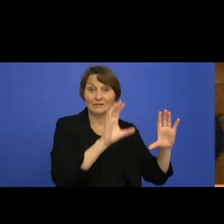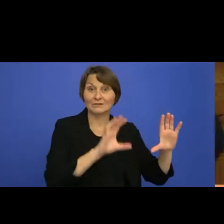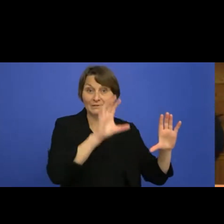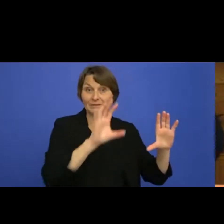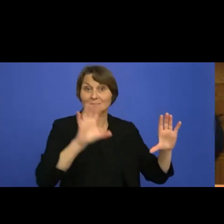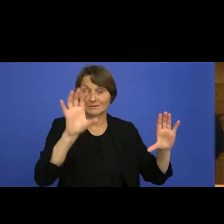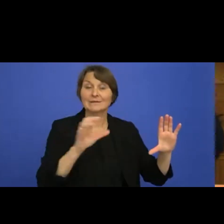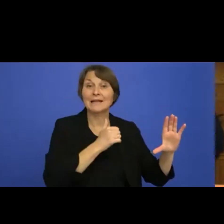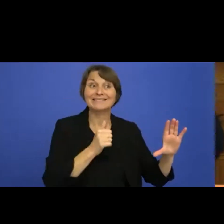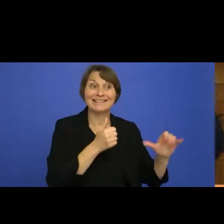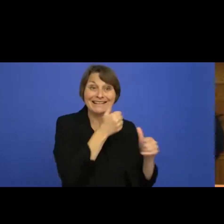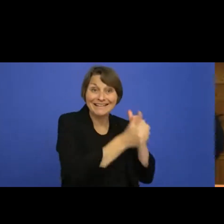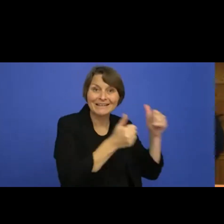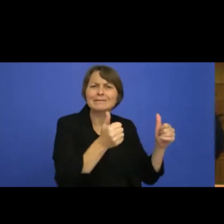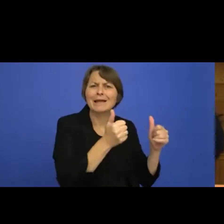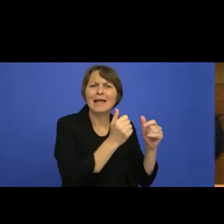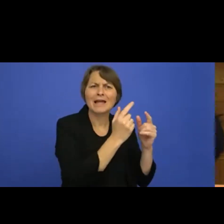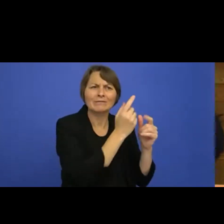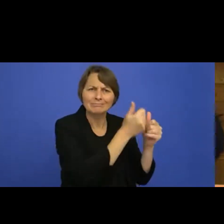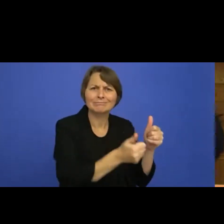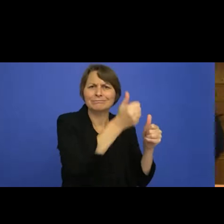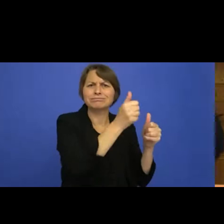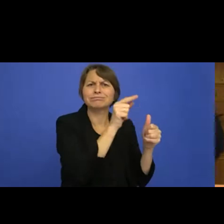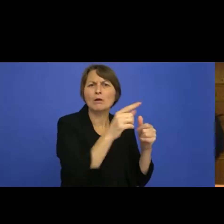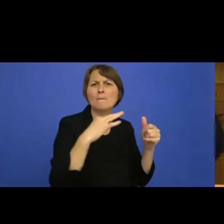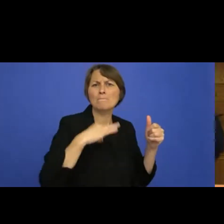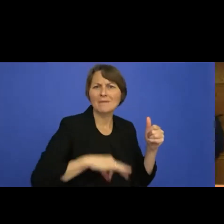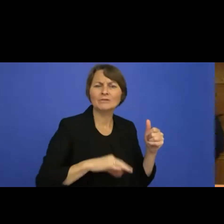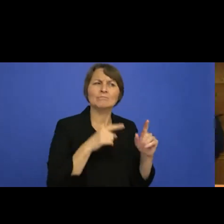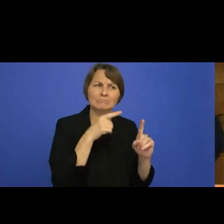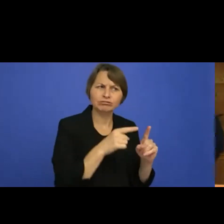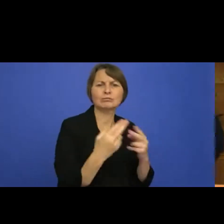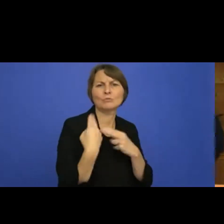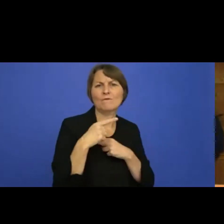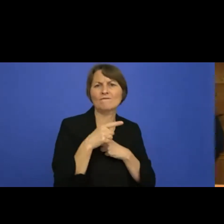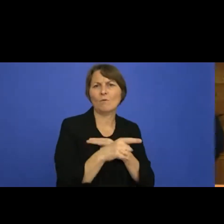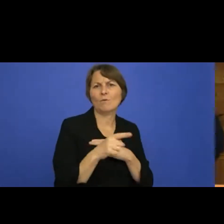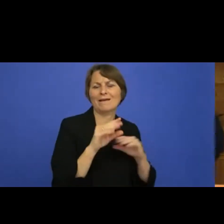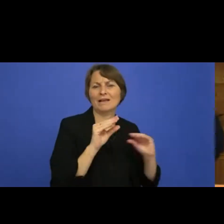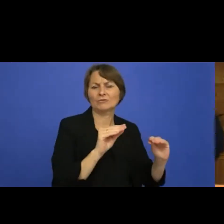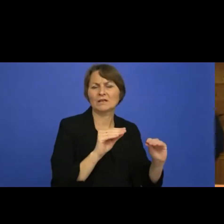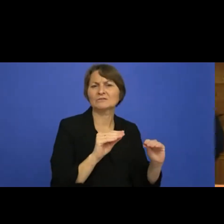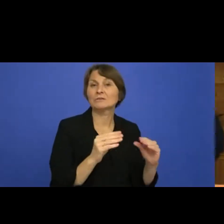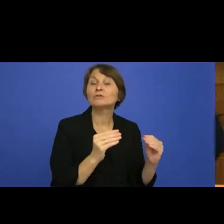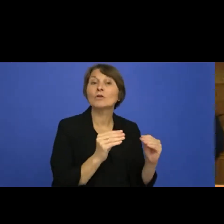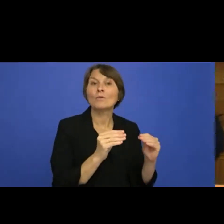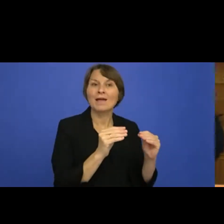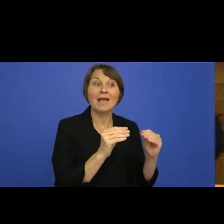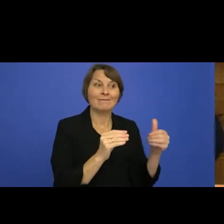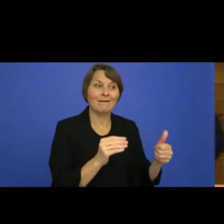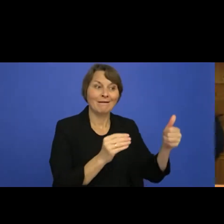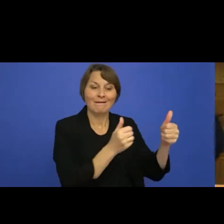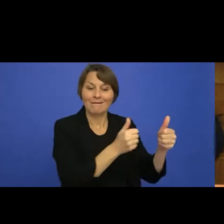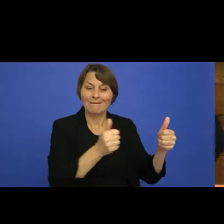provinces et territoires, qui sont au nombre de 13. Donc, chacun a son ministre ou sa ministre responsable de l'éducation. Nous